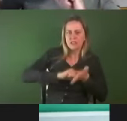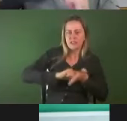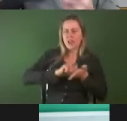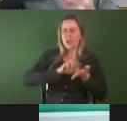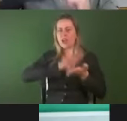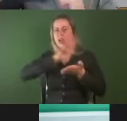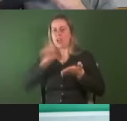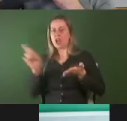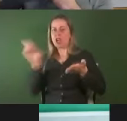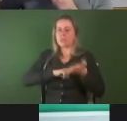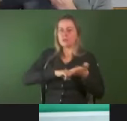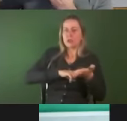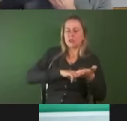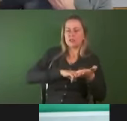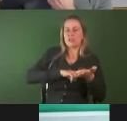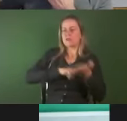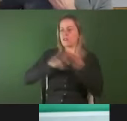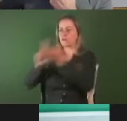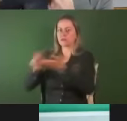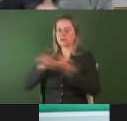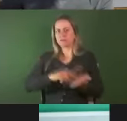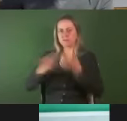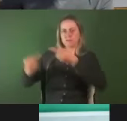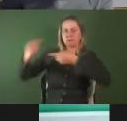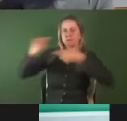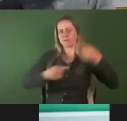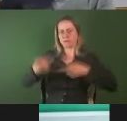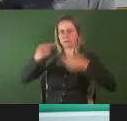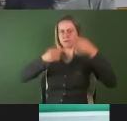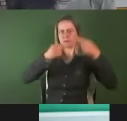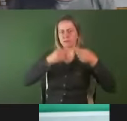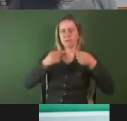eles iam nessa troca e nessa briga sem fim.